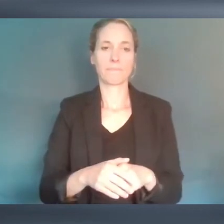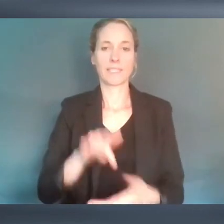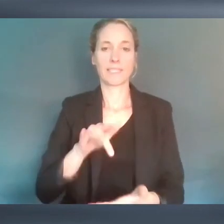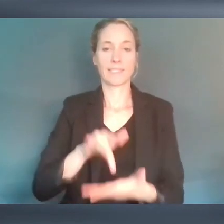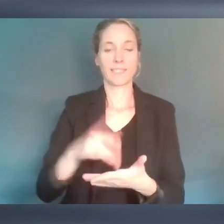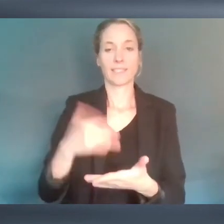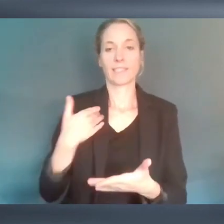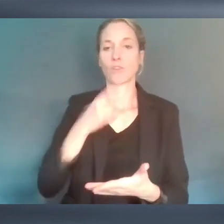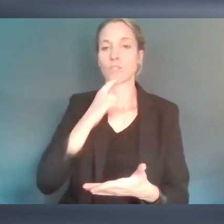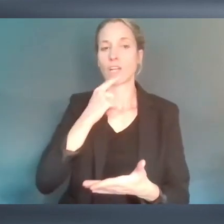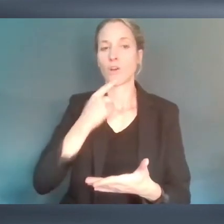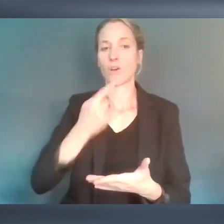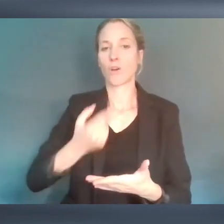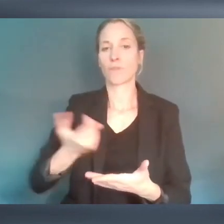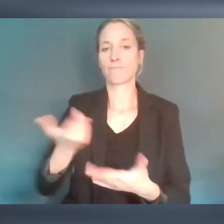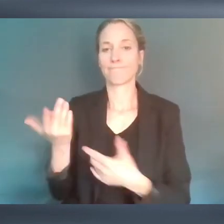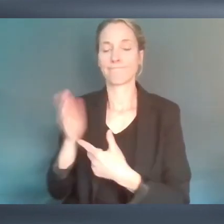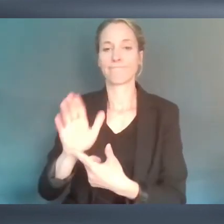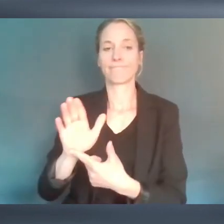décrit les